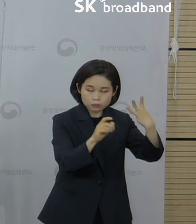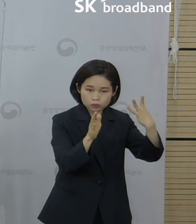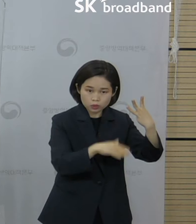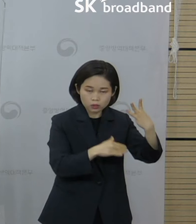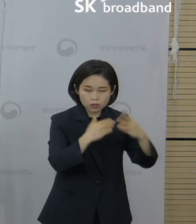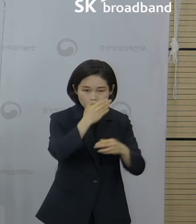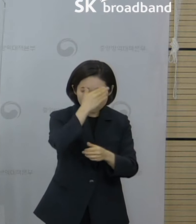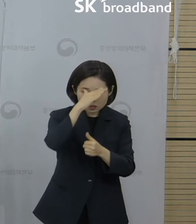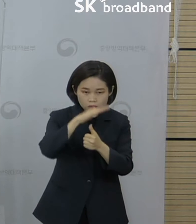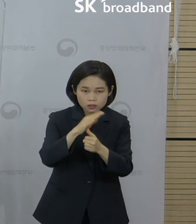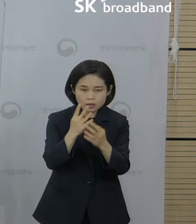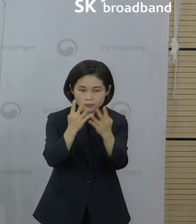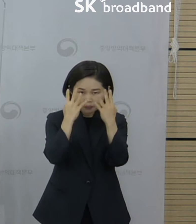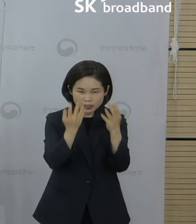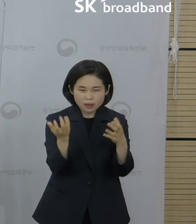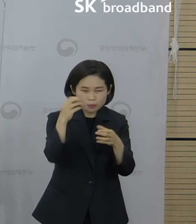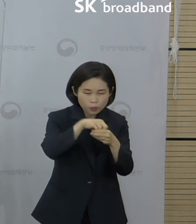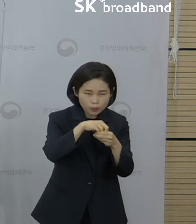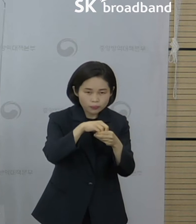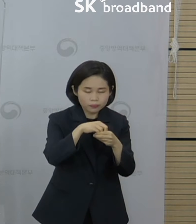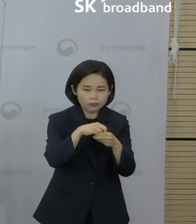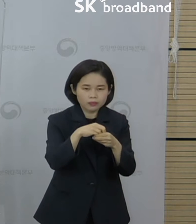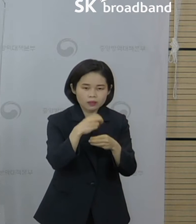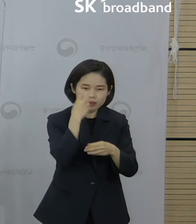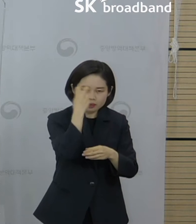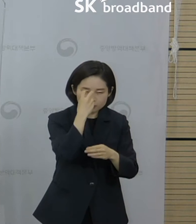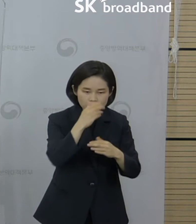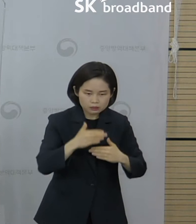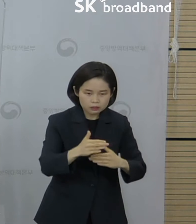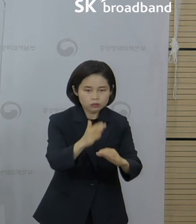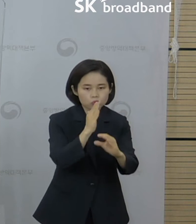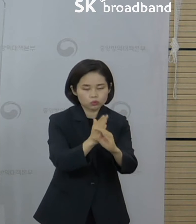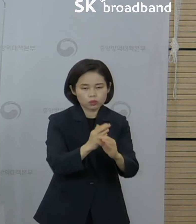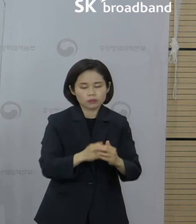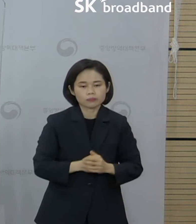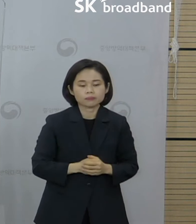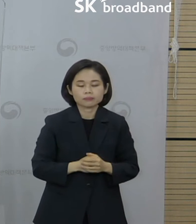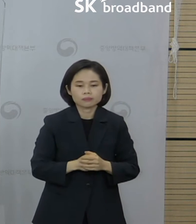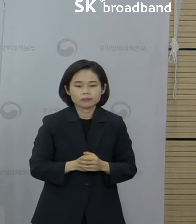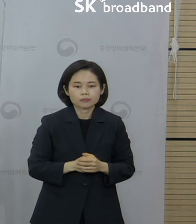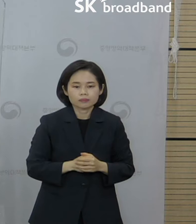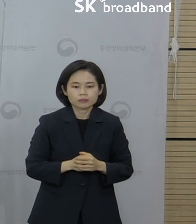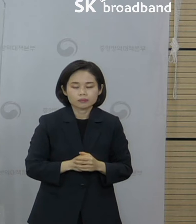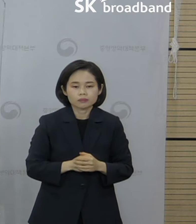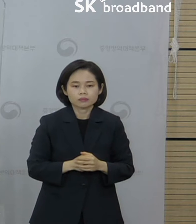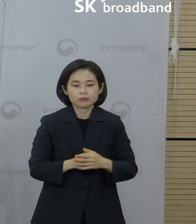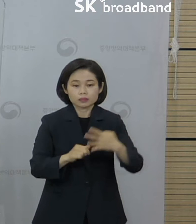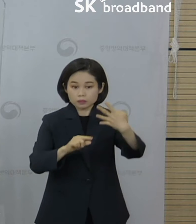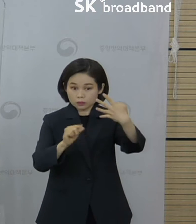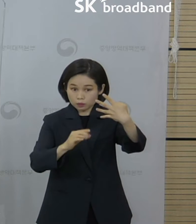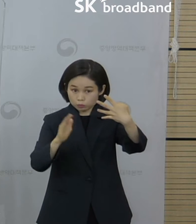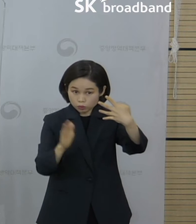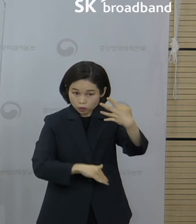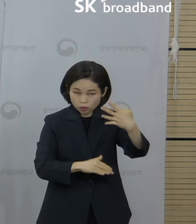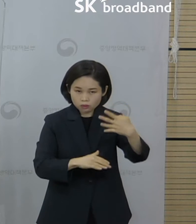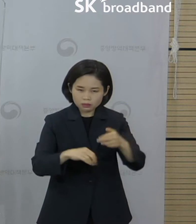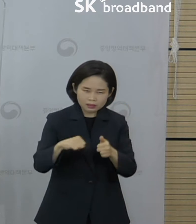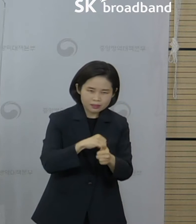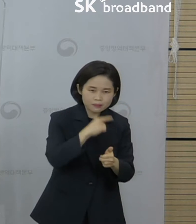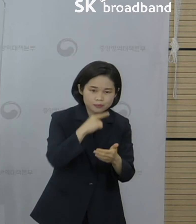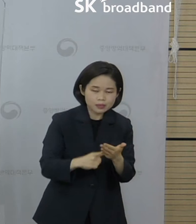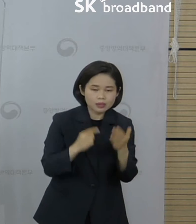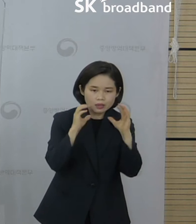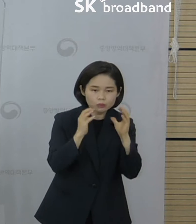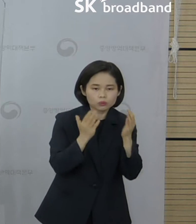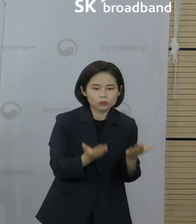소년시설까지 포함해서 검사를 확대하고 있습니다. 또한 4월부터는 학대 피해 아동